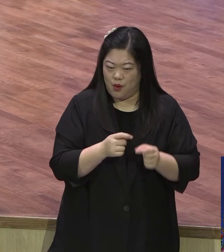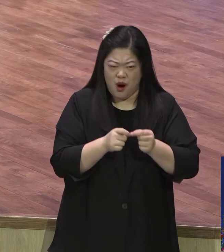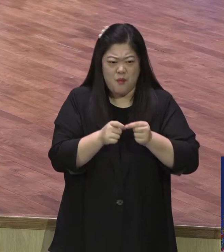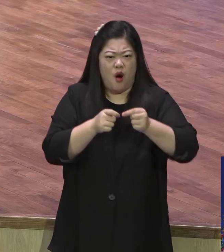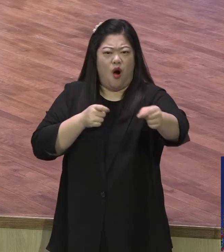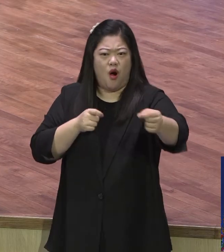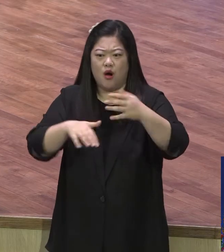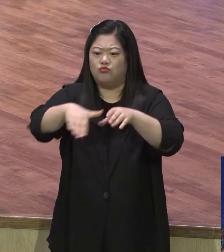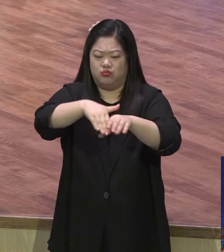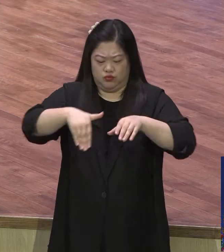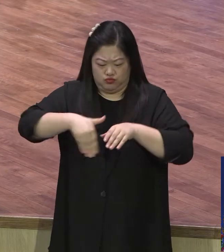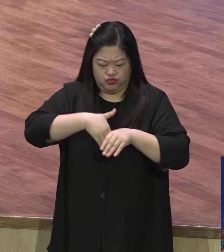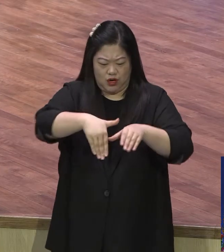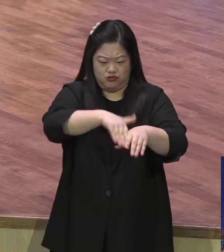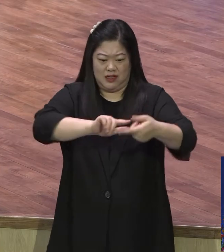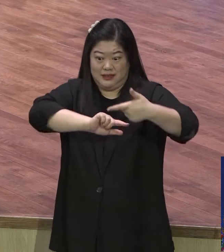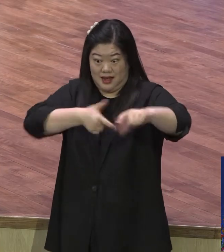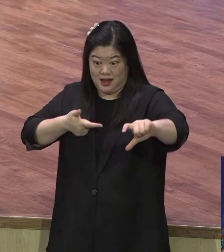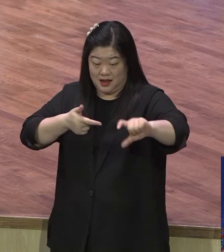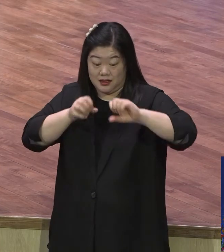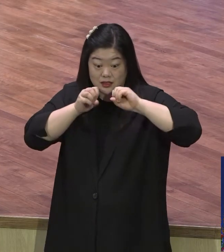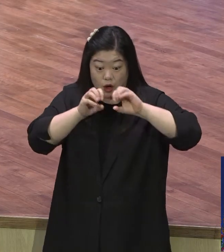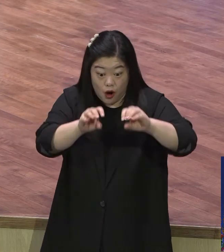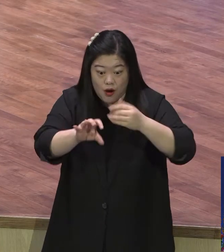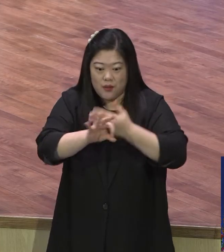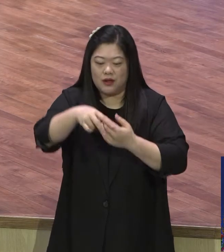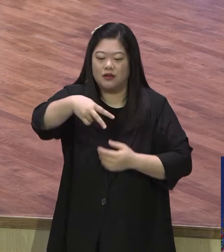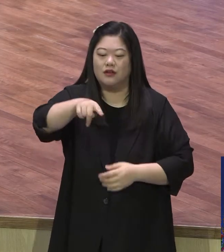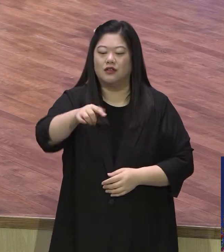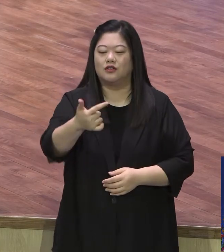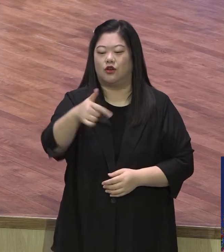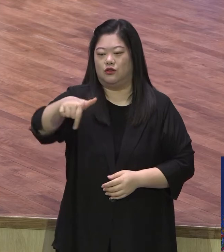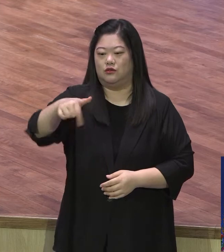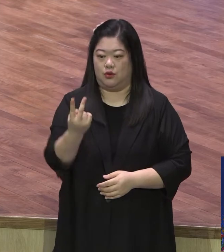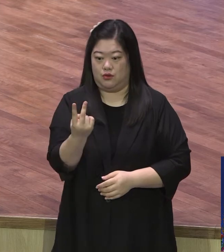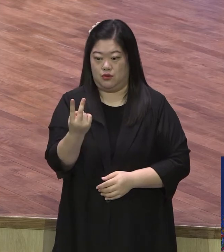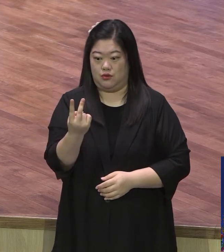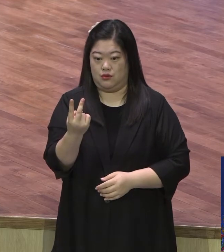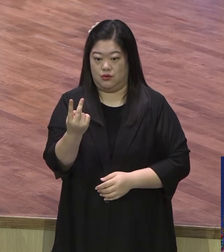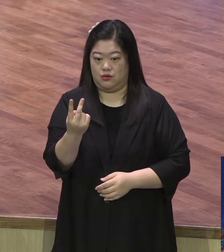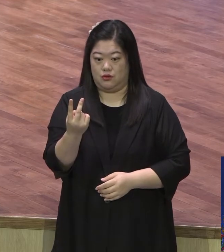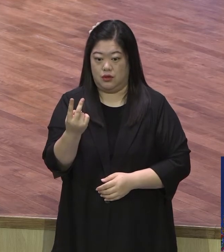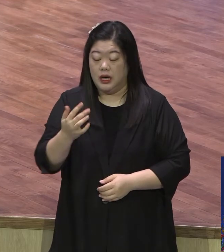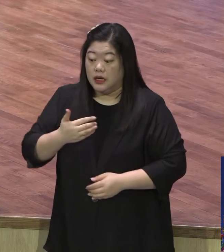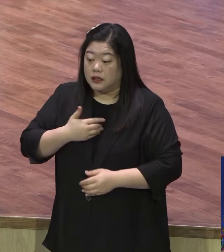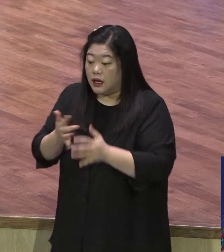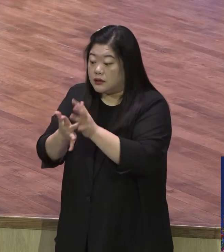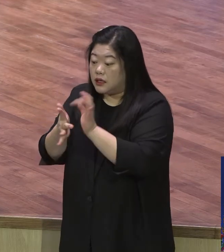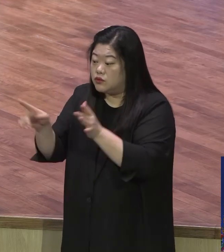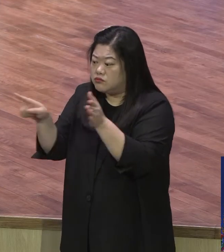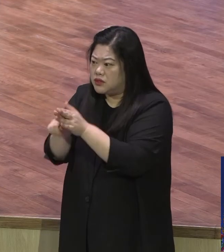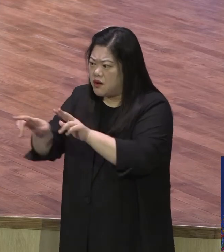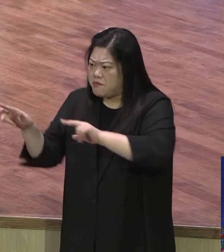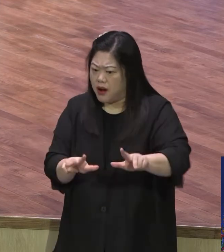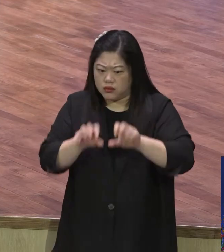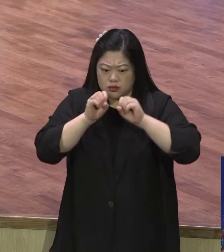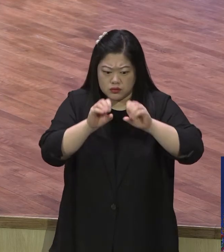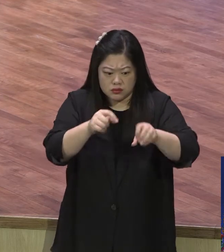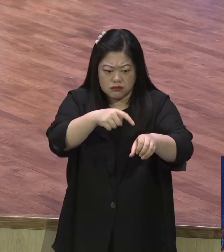가면 성교라고 하는데 그것이 뭐냐. 그건 주님의 지상명령이에요. 그건 해도 되고 안 해도 되는